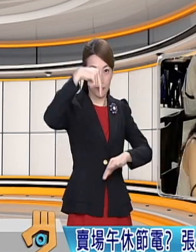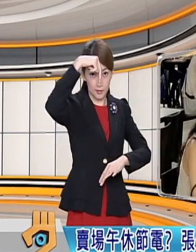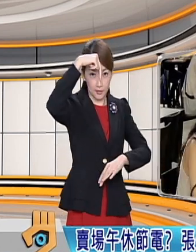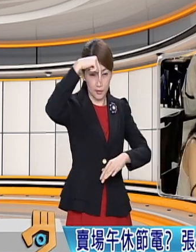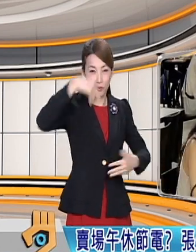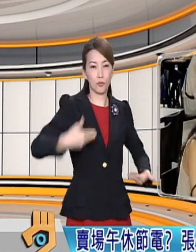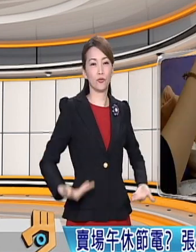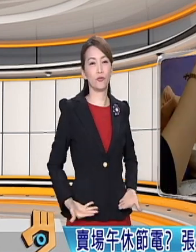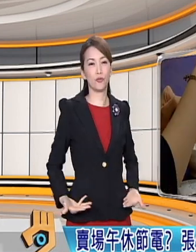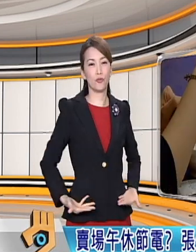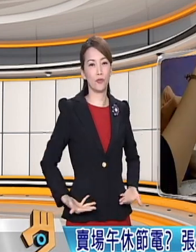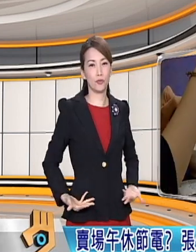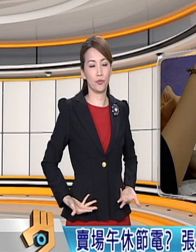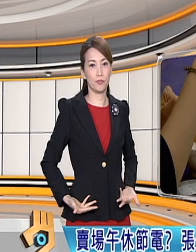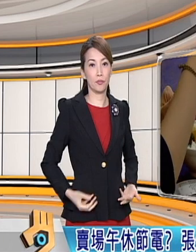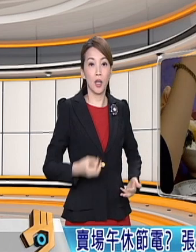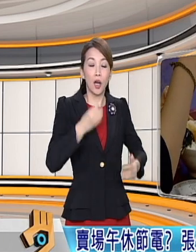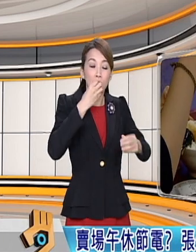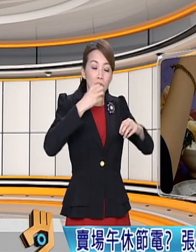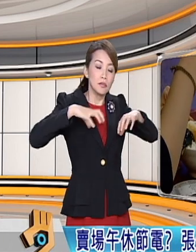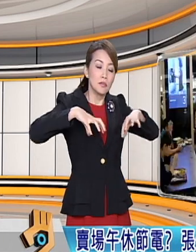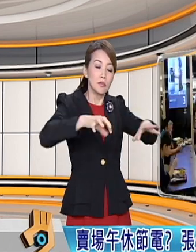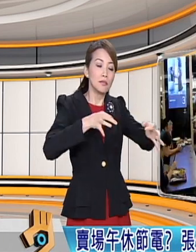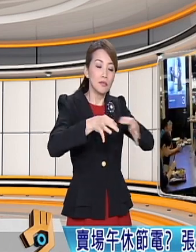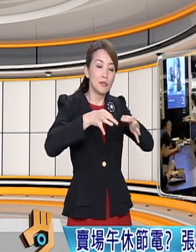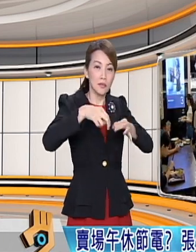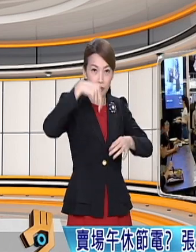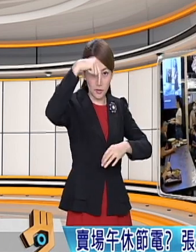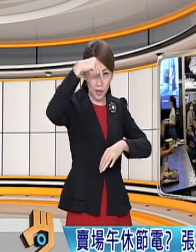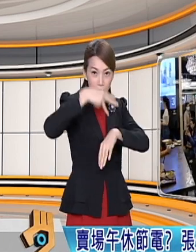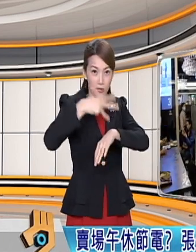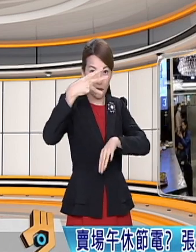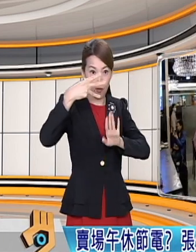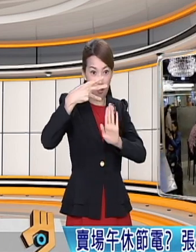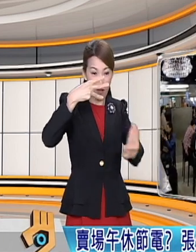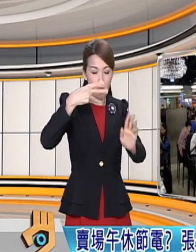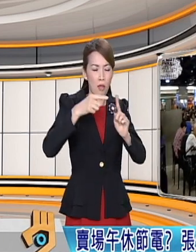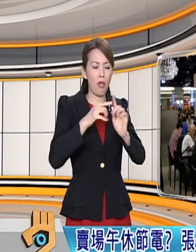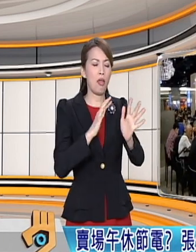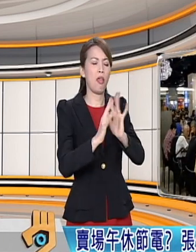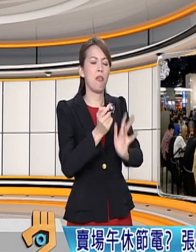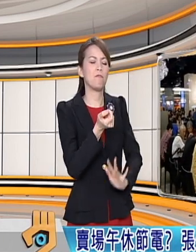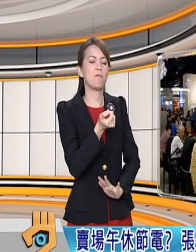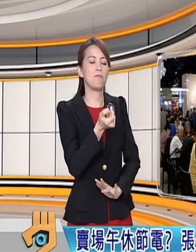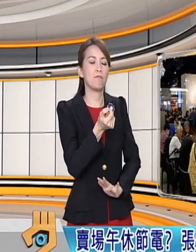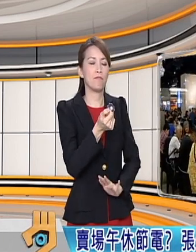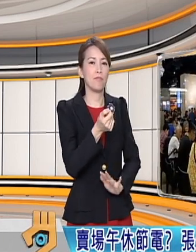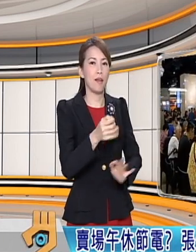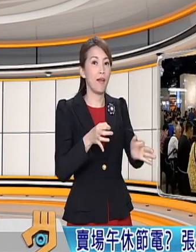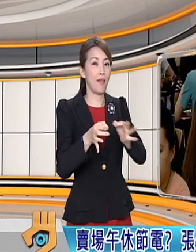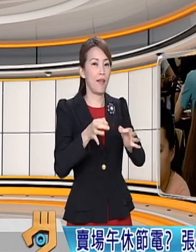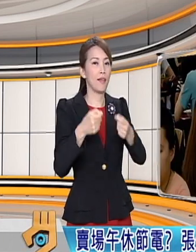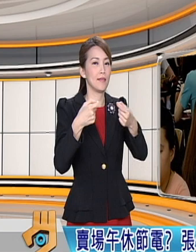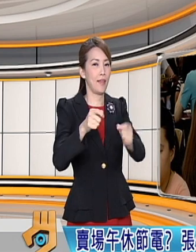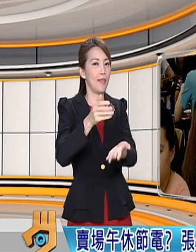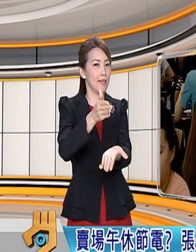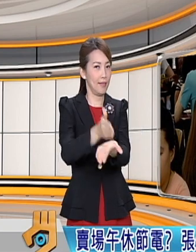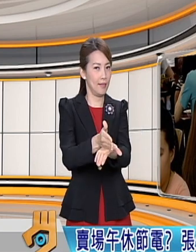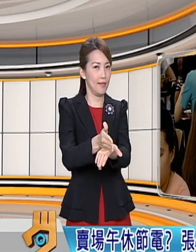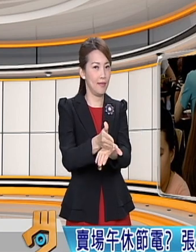公司调节营业时间，美食街下午3点以后人比较少的时段建议暂停